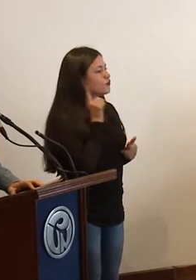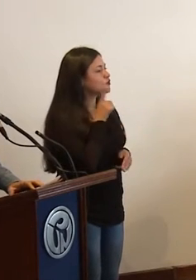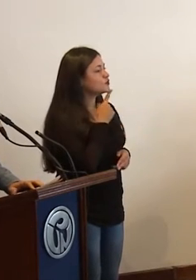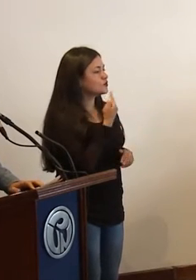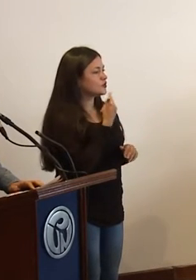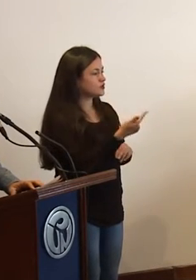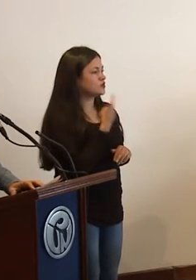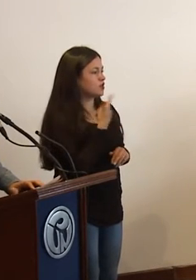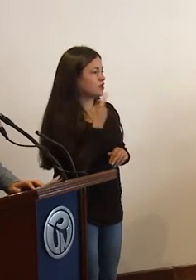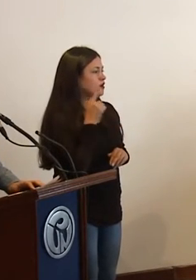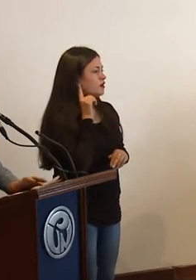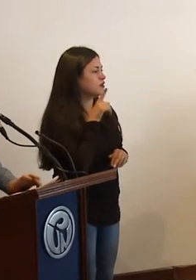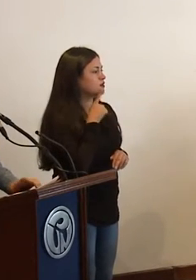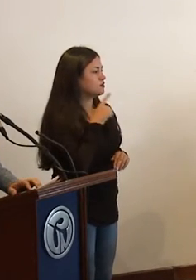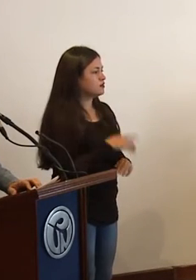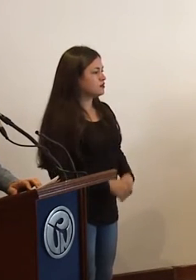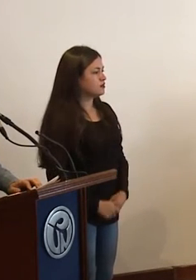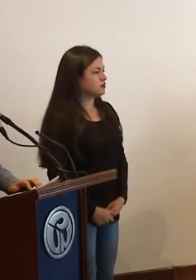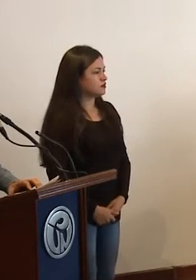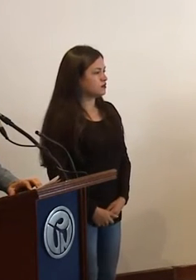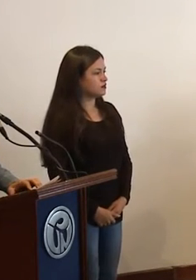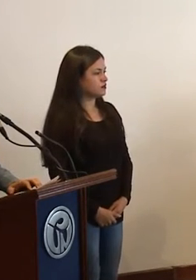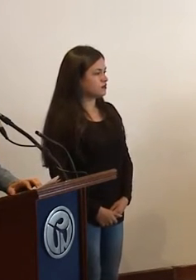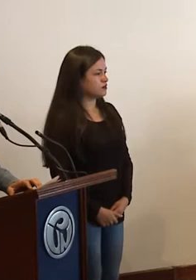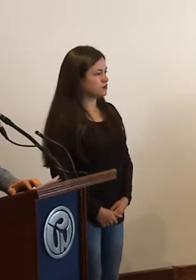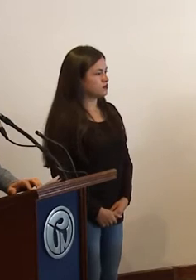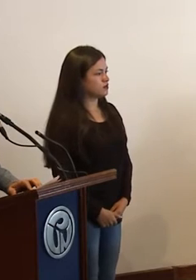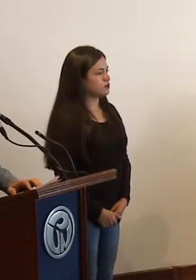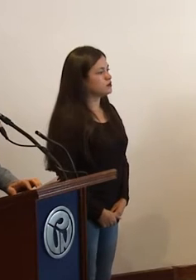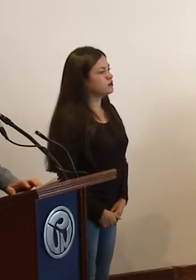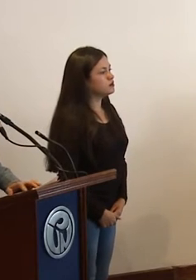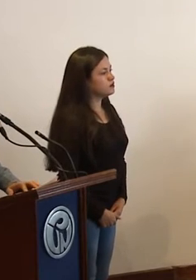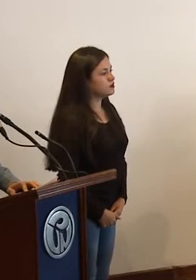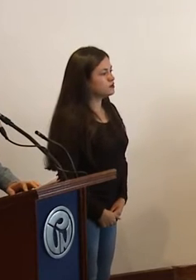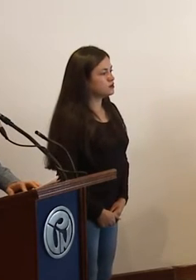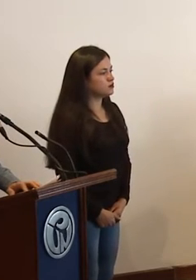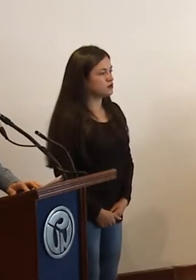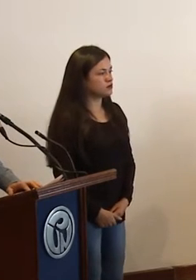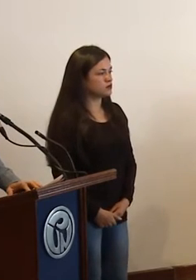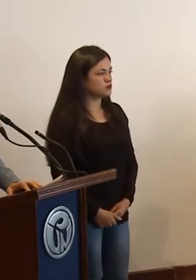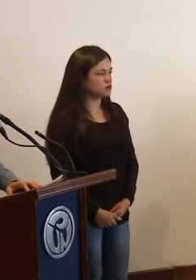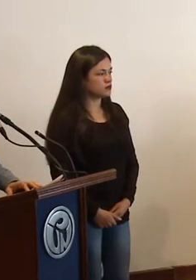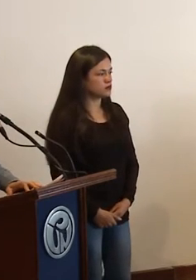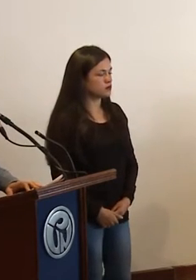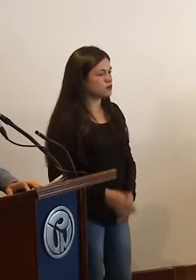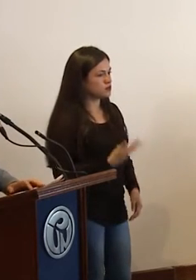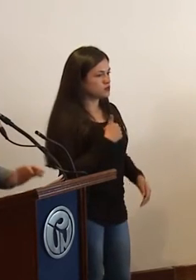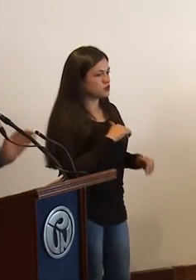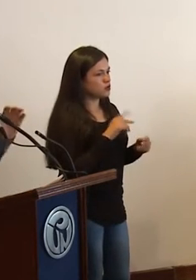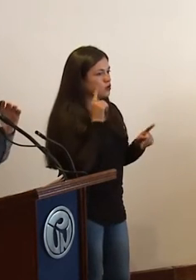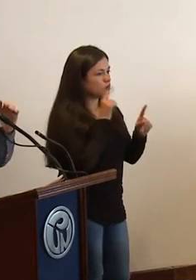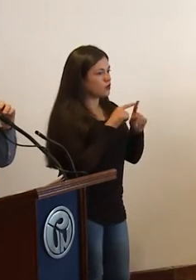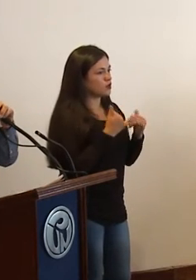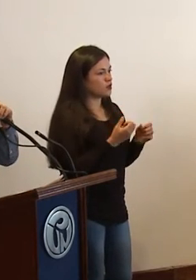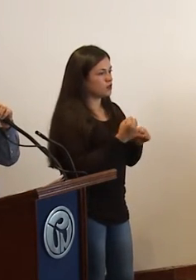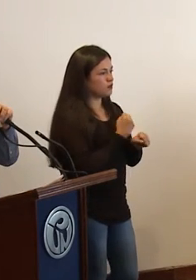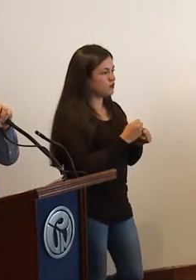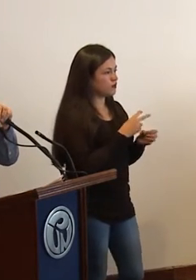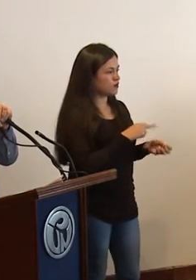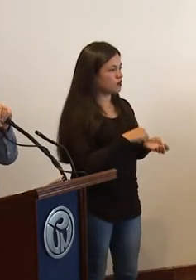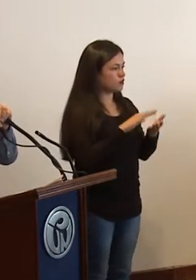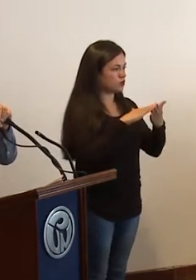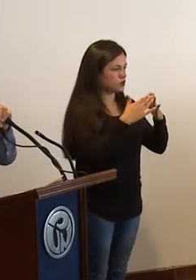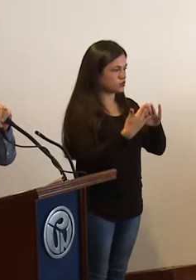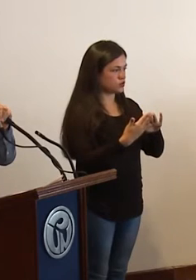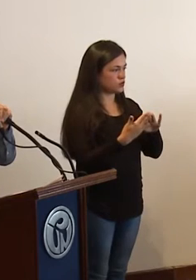profesores tan importantes para el área de educación comunitaria, educación popular. Creo que no debería estar aquí con